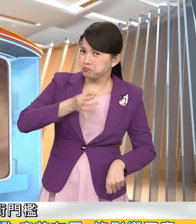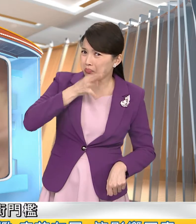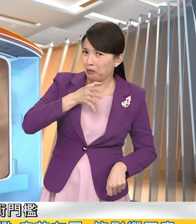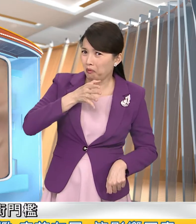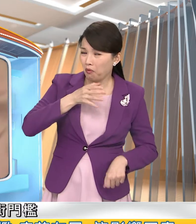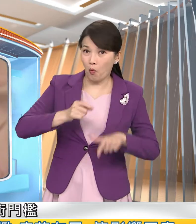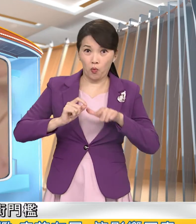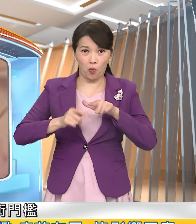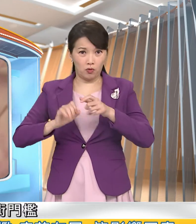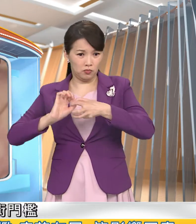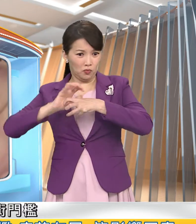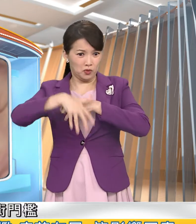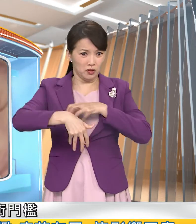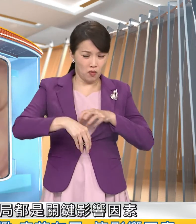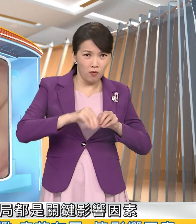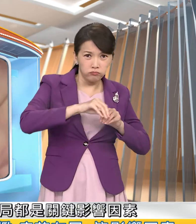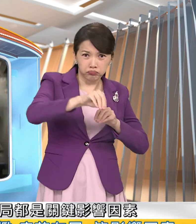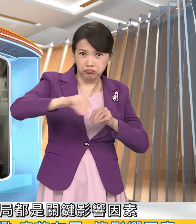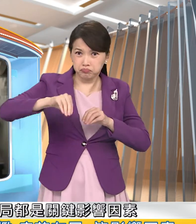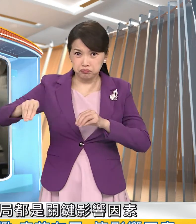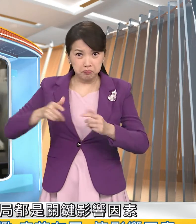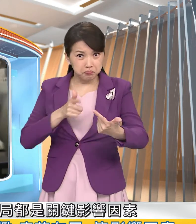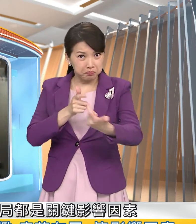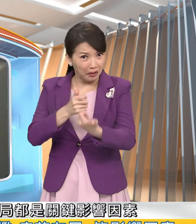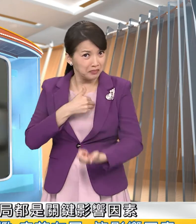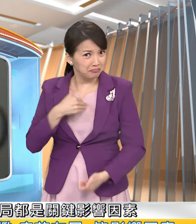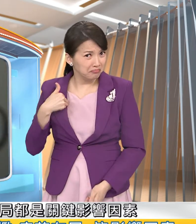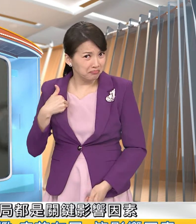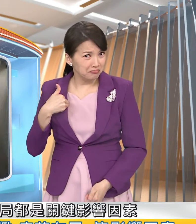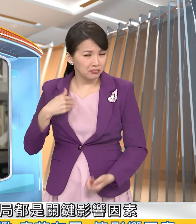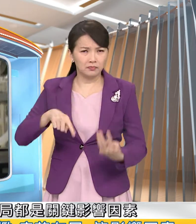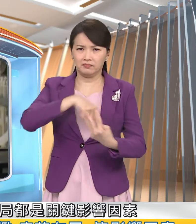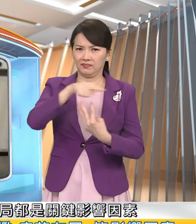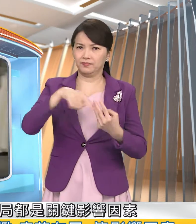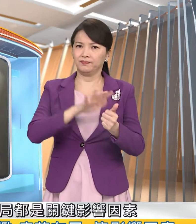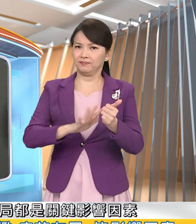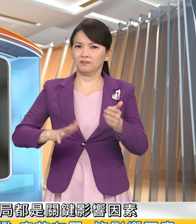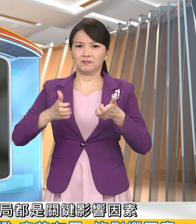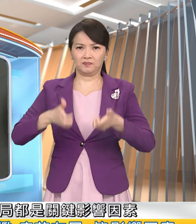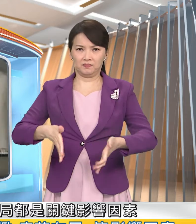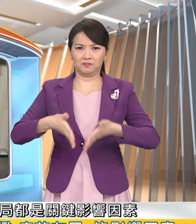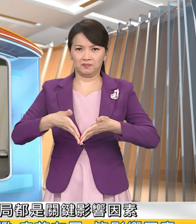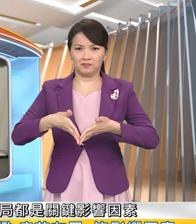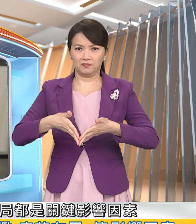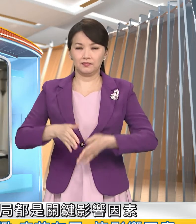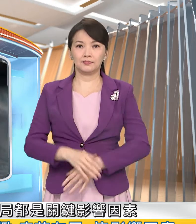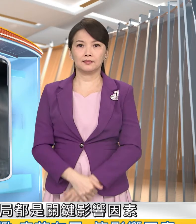量、技术门槛以及厂商的疫苗布局都是关键影响因素。